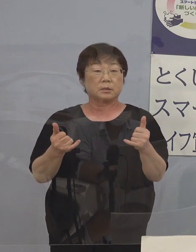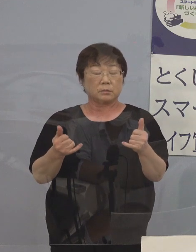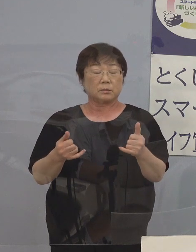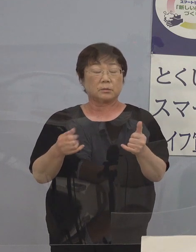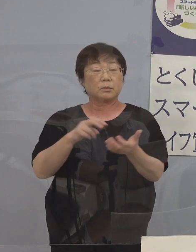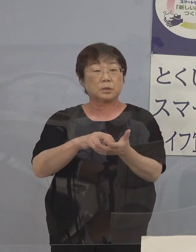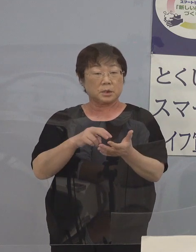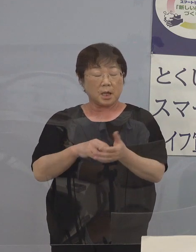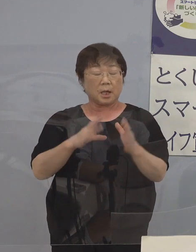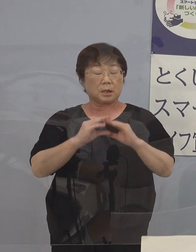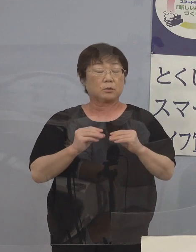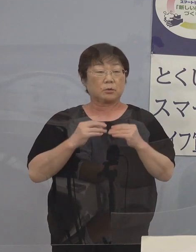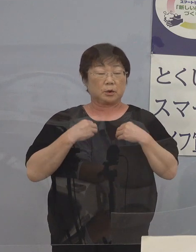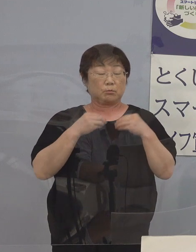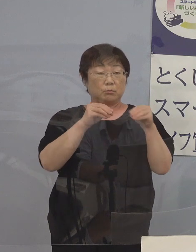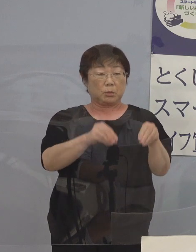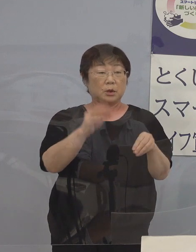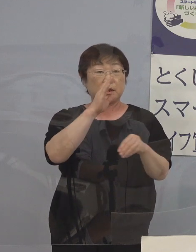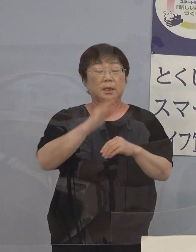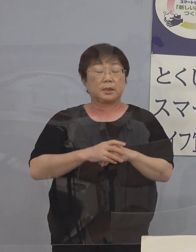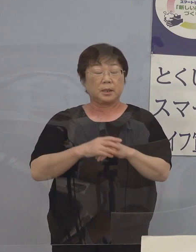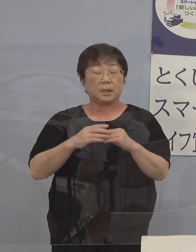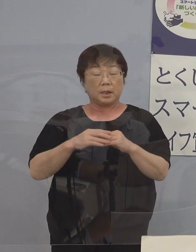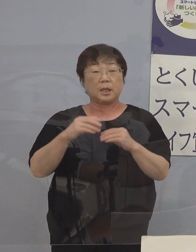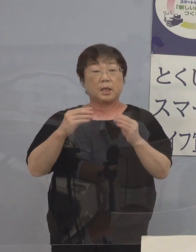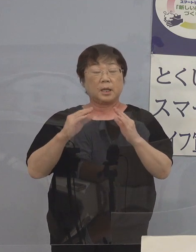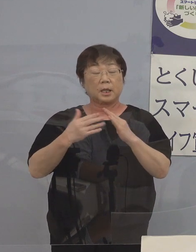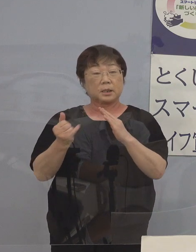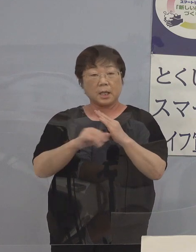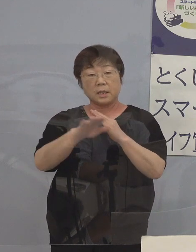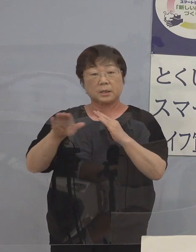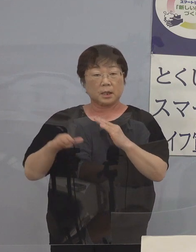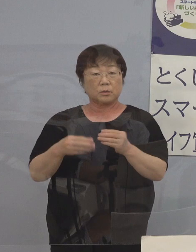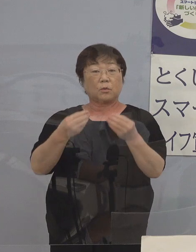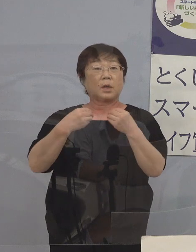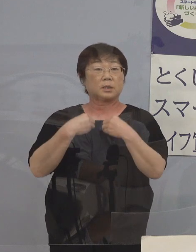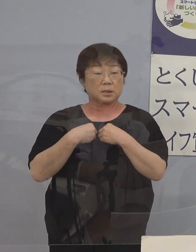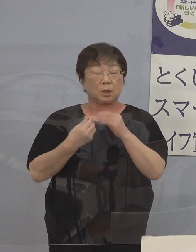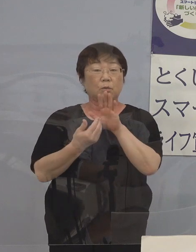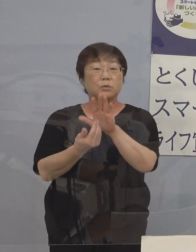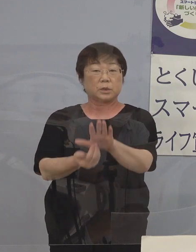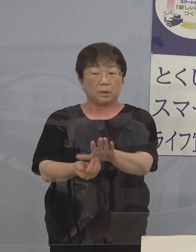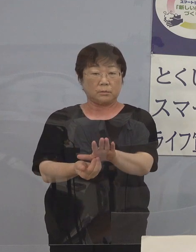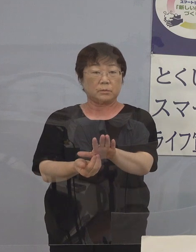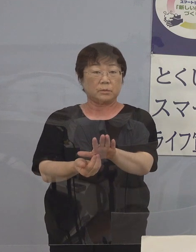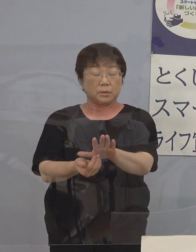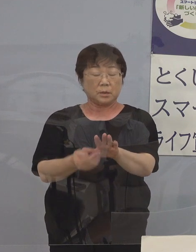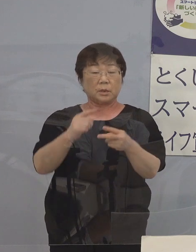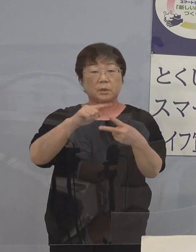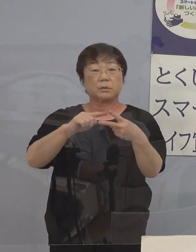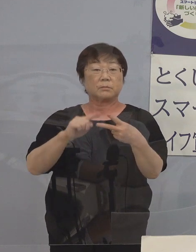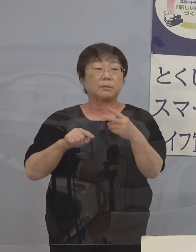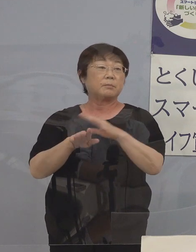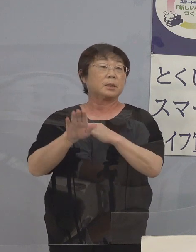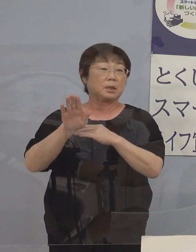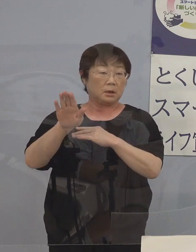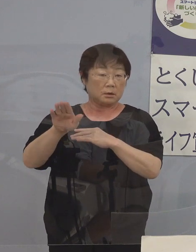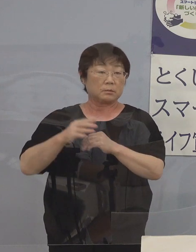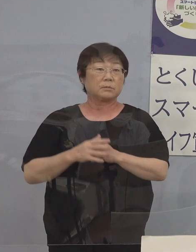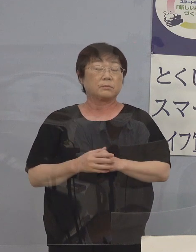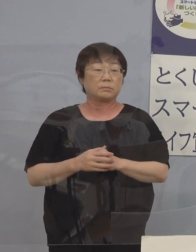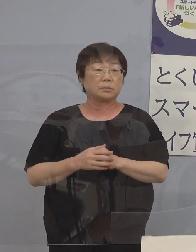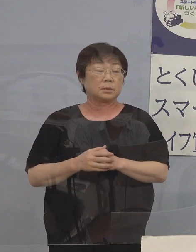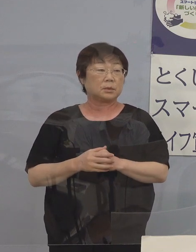ではいけないということと、家族内の感染、家庭内感染、これを防ぐと この両面の意味があるわけで